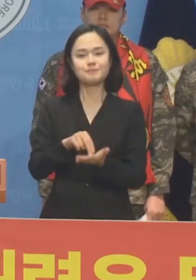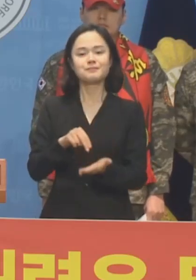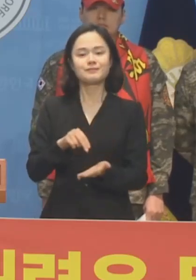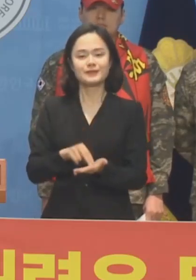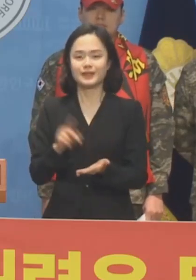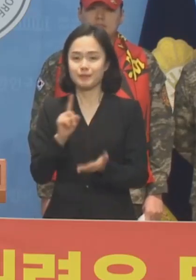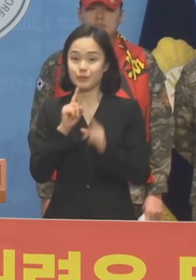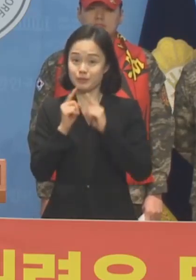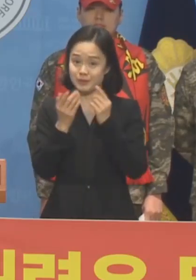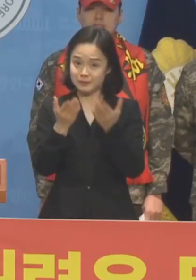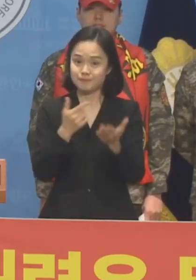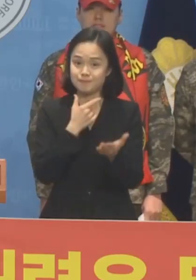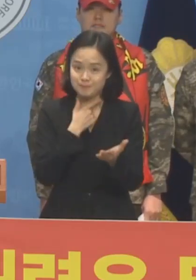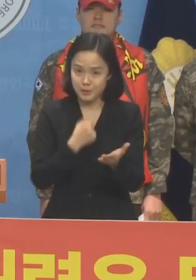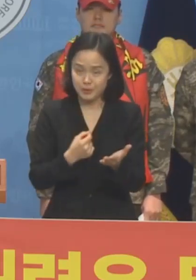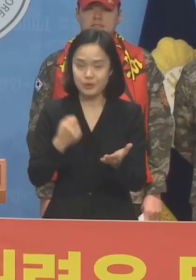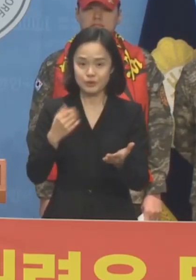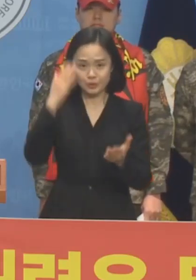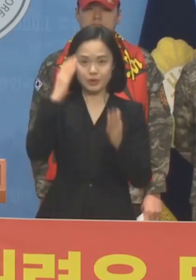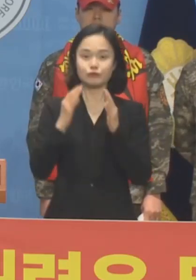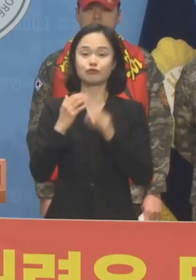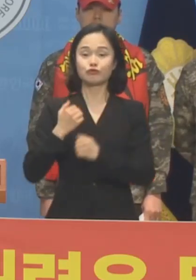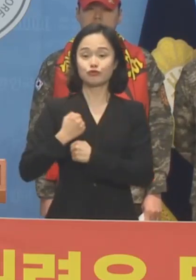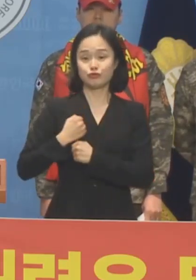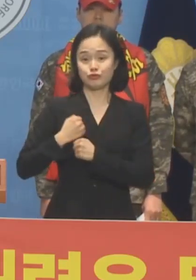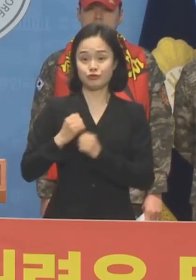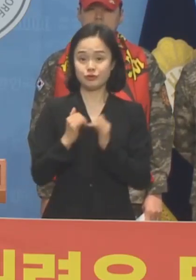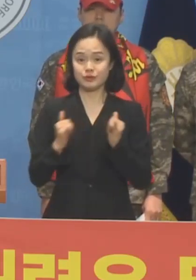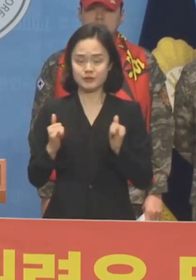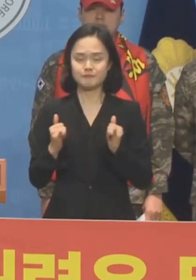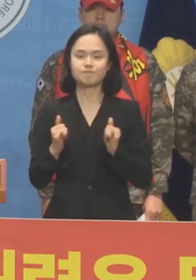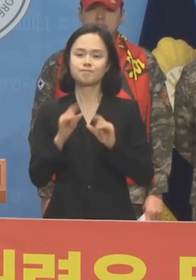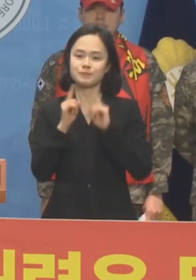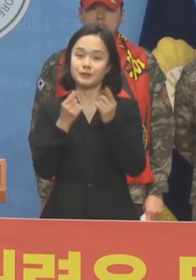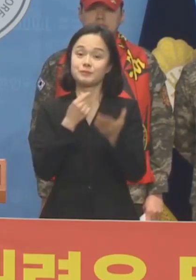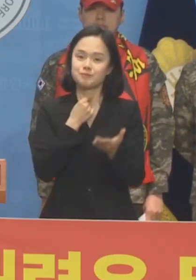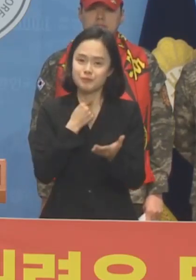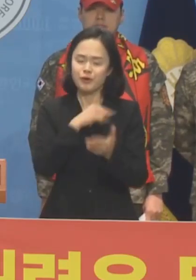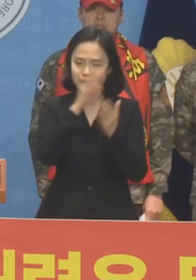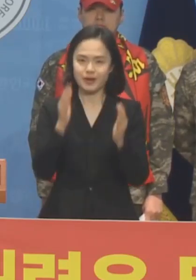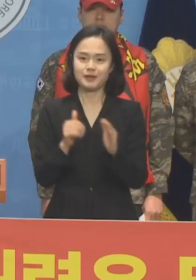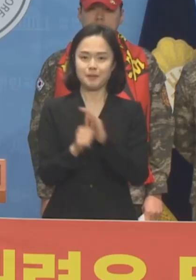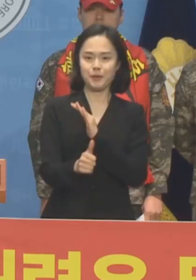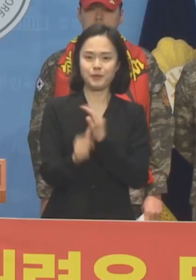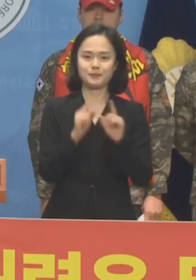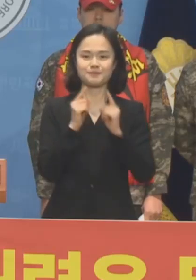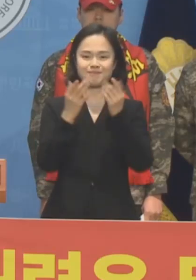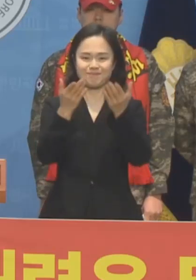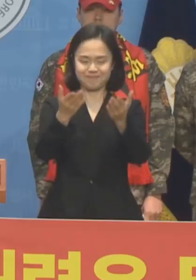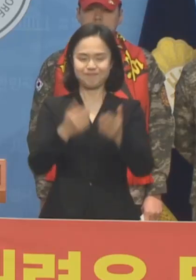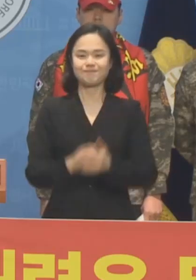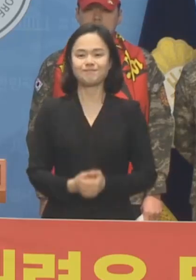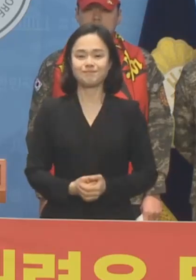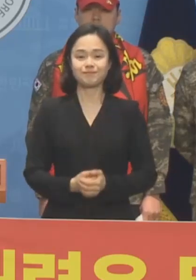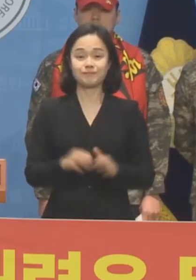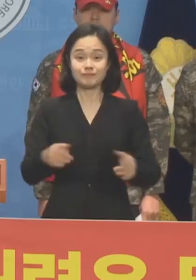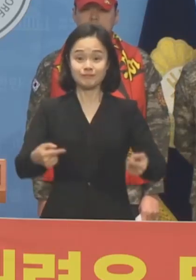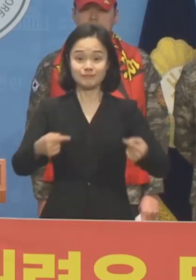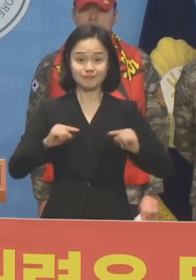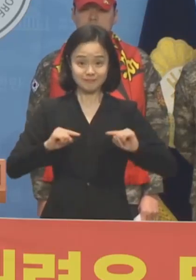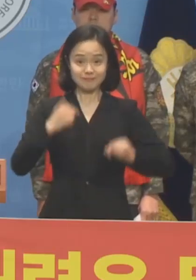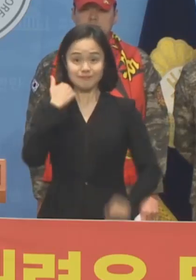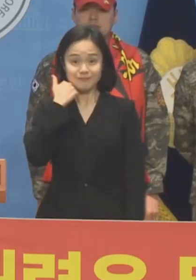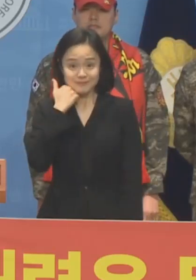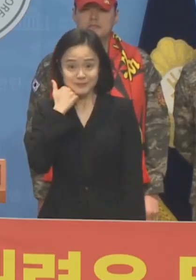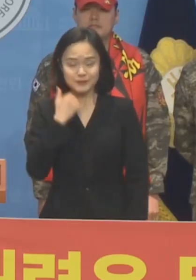해야 될 일에 대해서 말씀을 드리는 자리가 될 것 같습니다. 먼저 오신 분들 소개해드리도록 하겠습니다. 해병